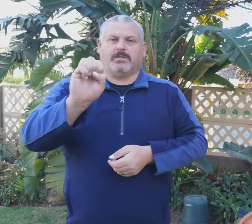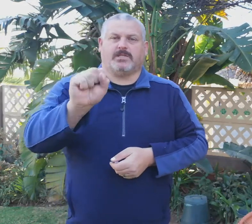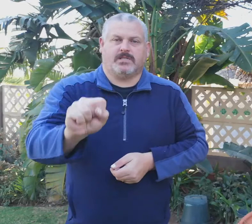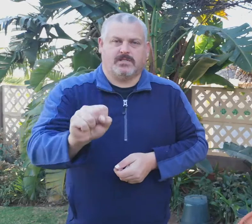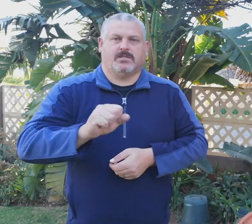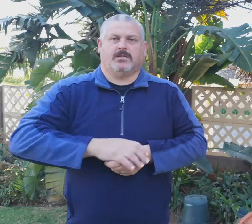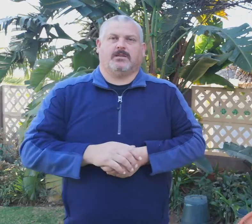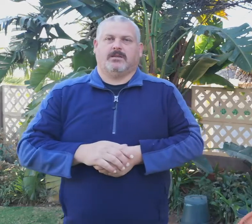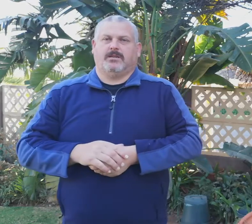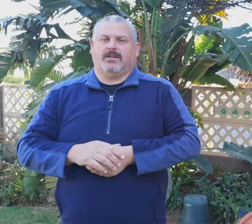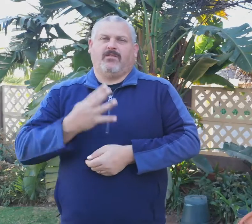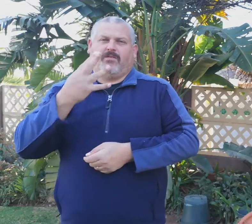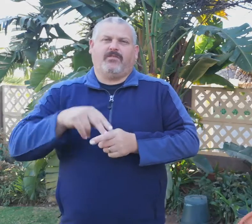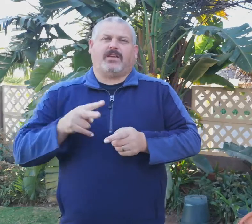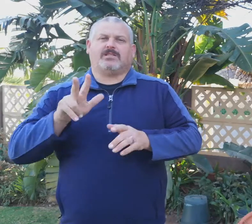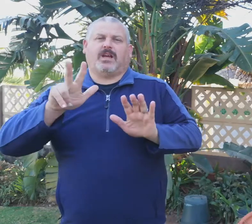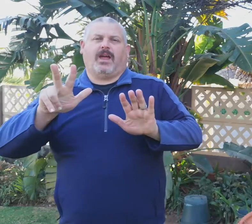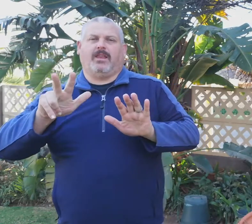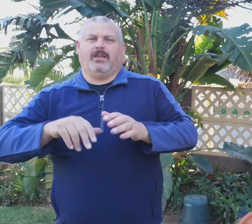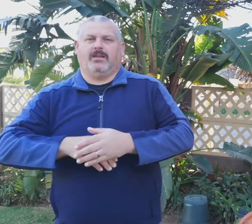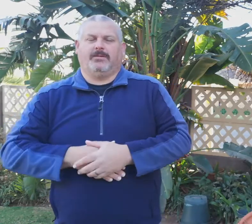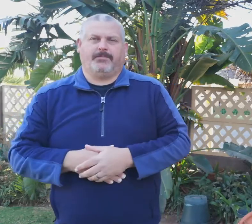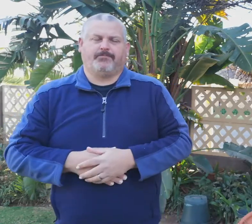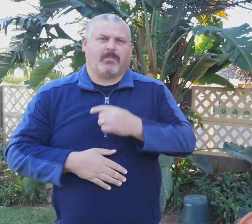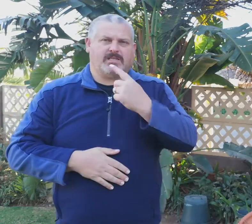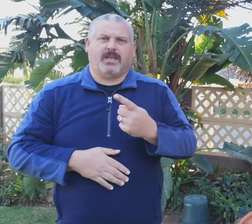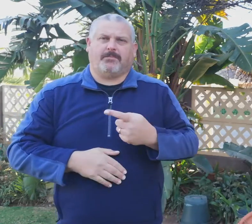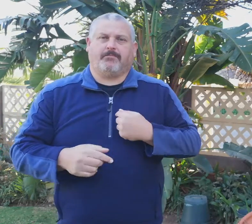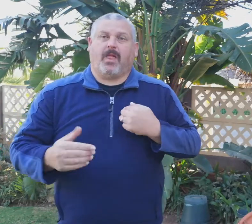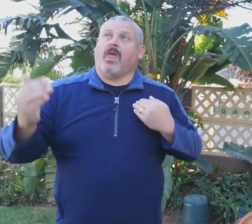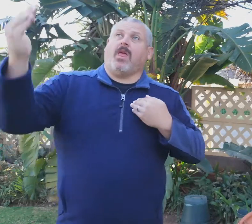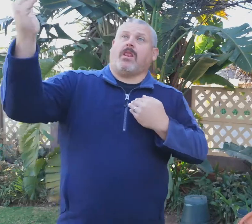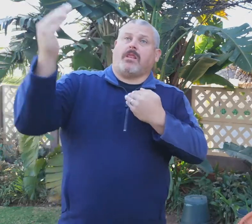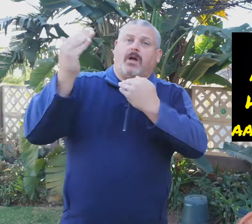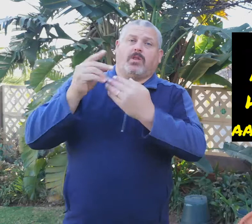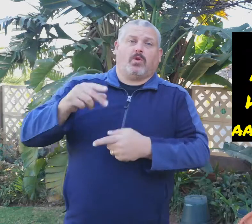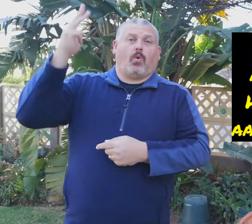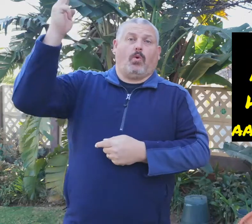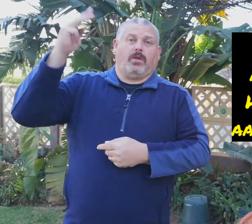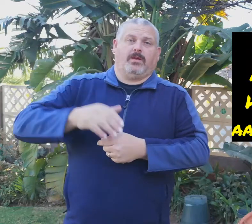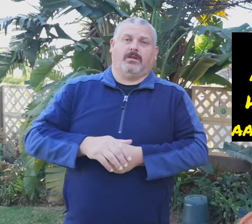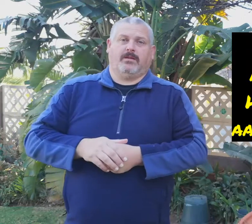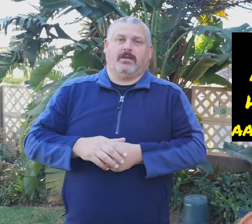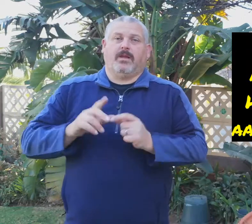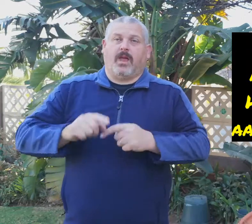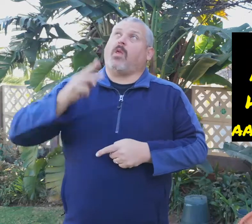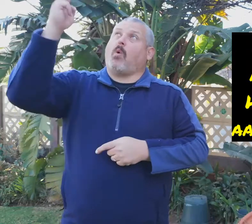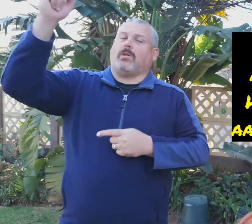James. 4 vers 8 sê, nader tot God en God